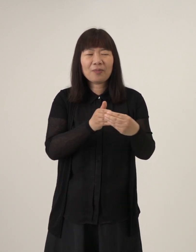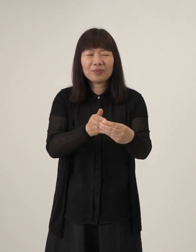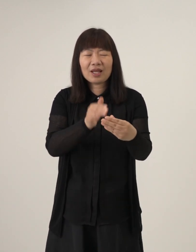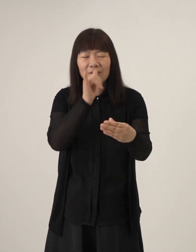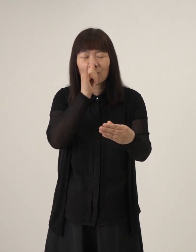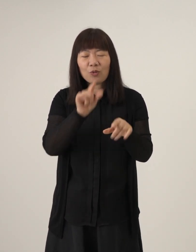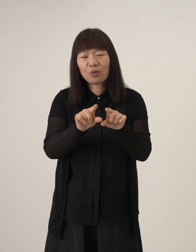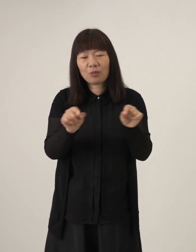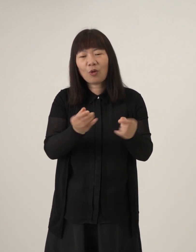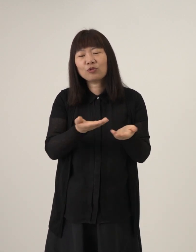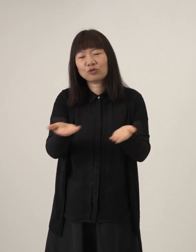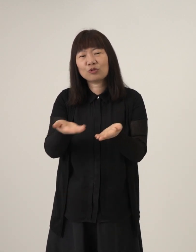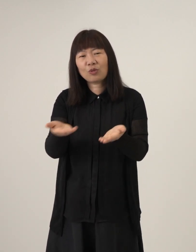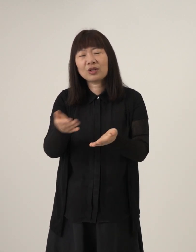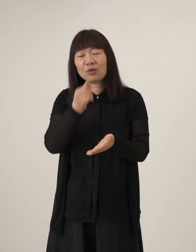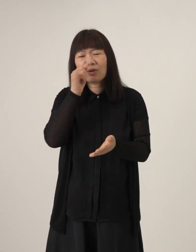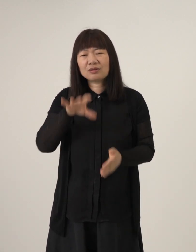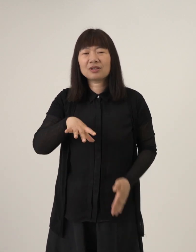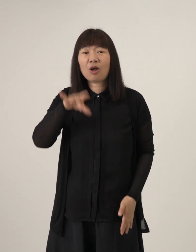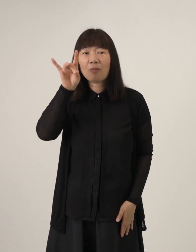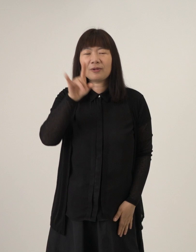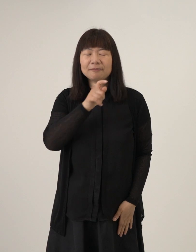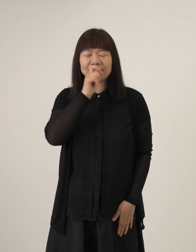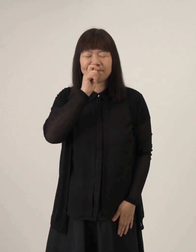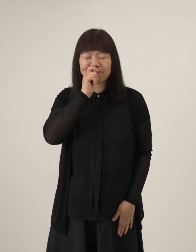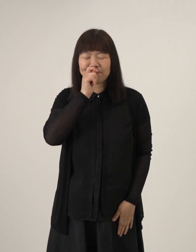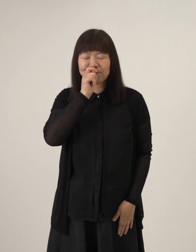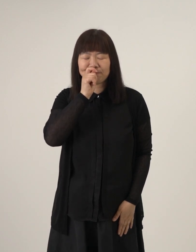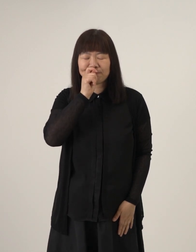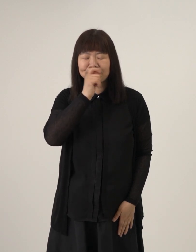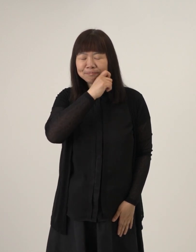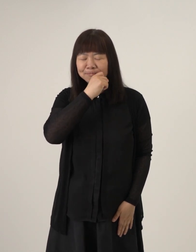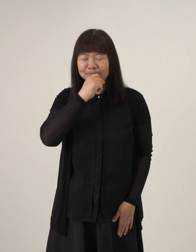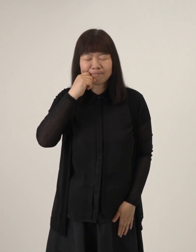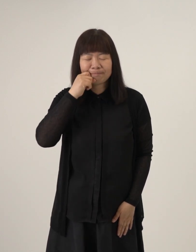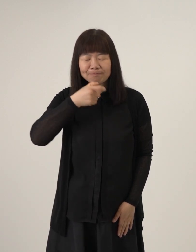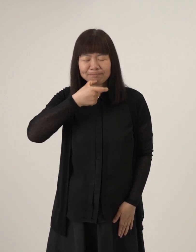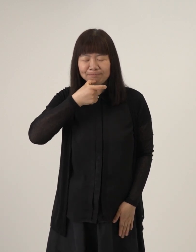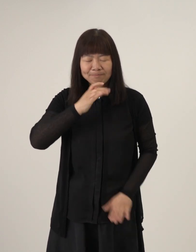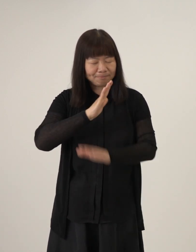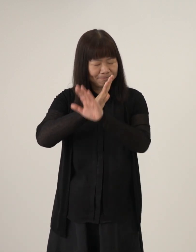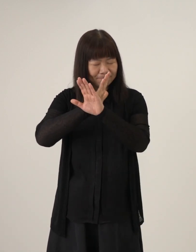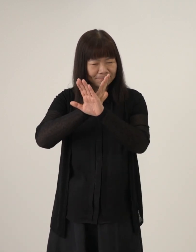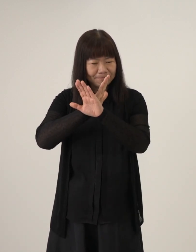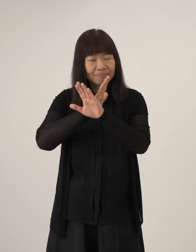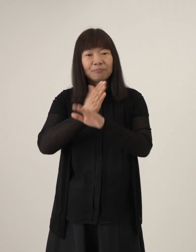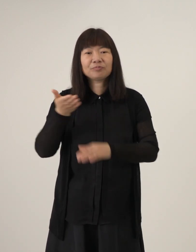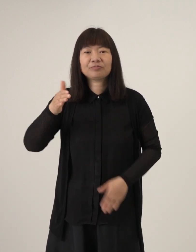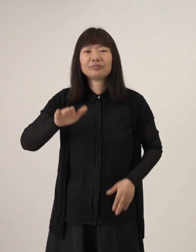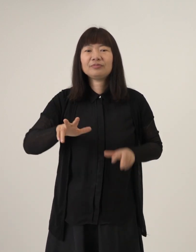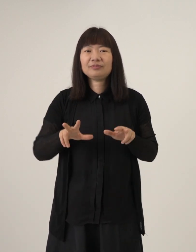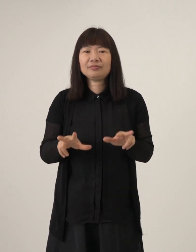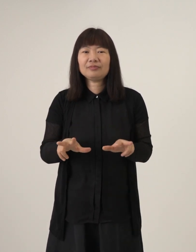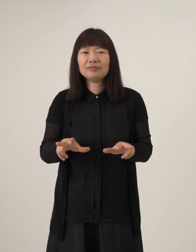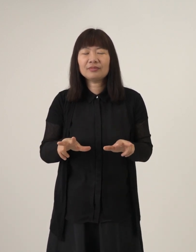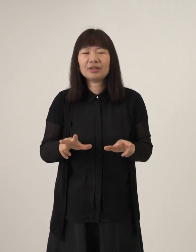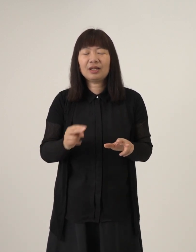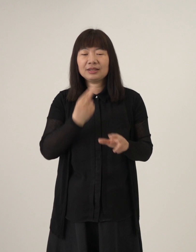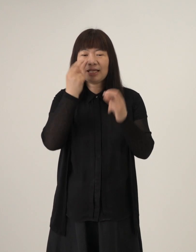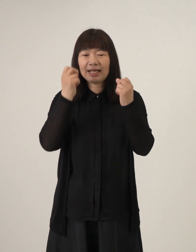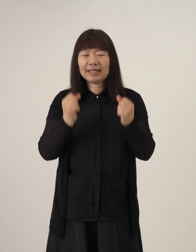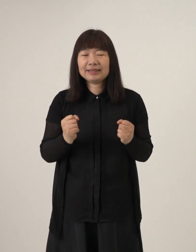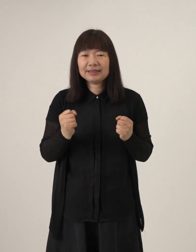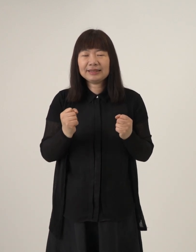먹을 것도 주고, 처음에는 아예 입도 안 대요. 물도 안 먹어요. 자기도 이제